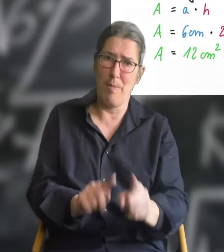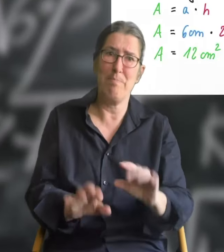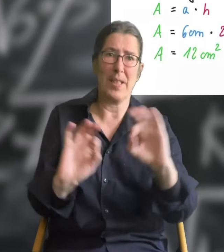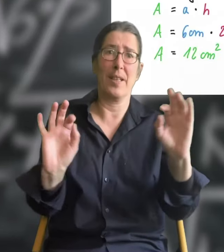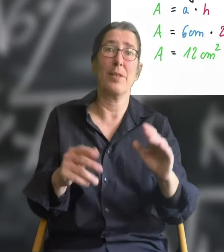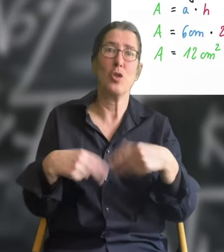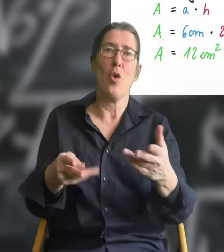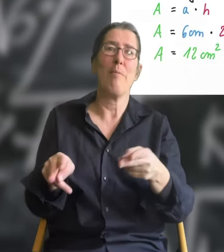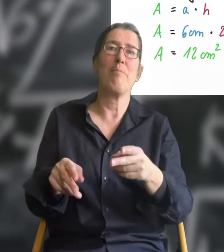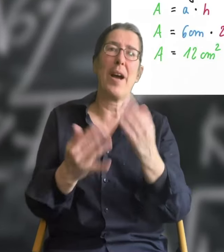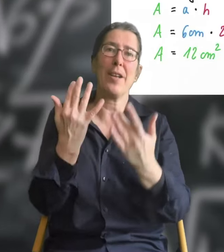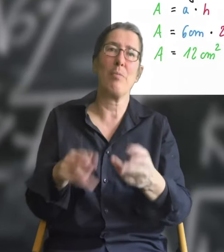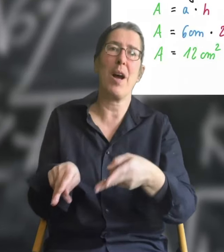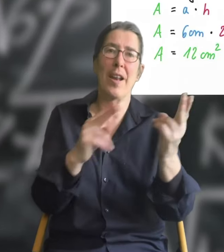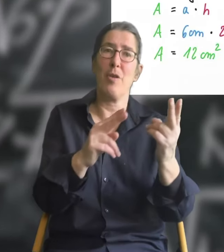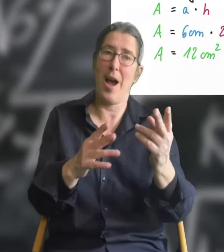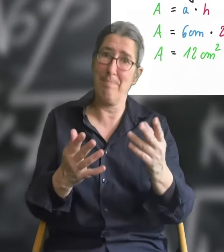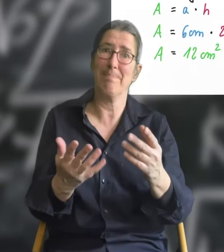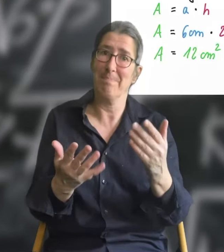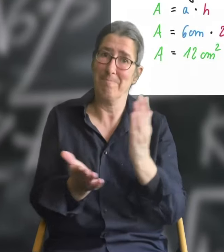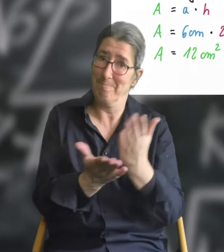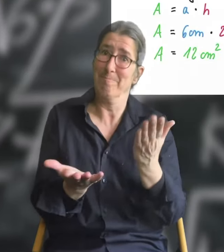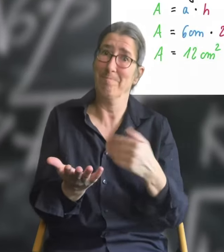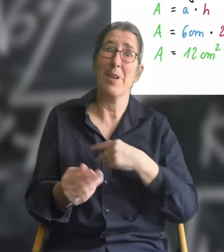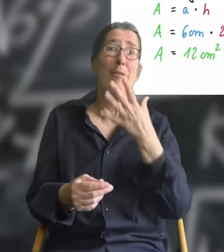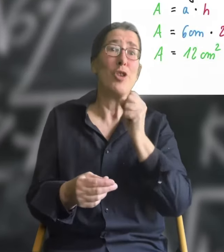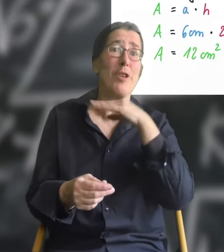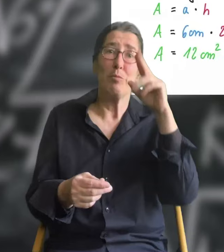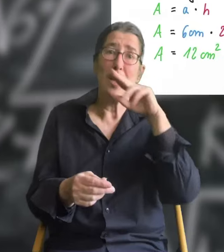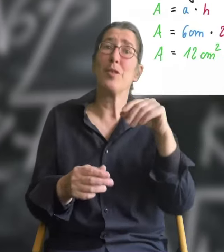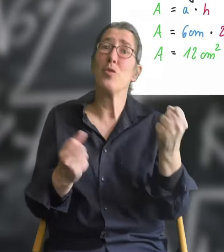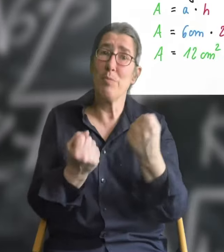Parallelogramms. Ich wünsche euch viel Spaß bei den Übungen. Tschüss, bis zum nächsten Mal.